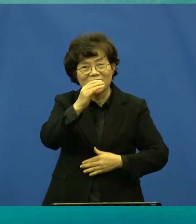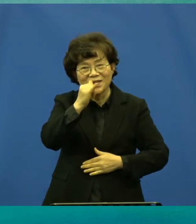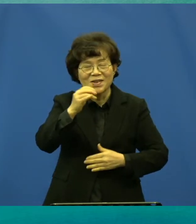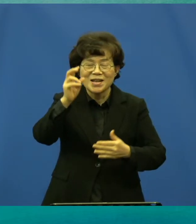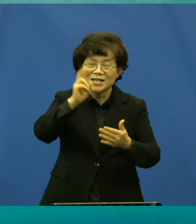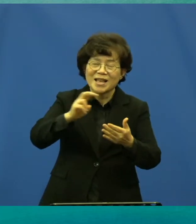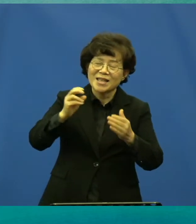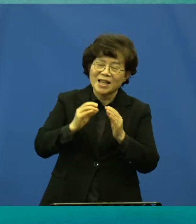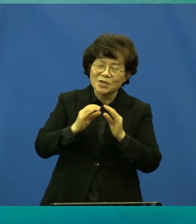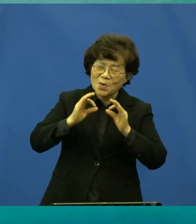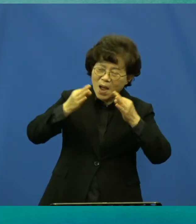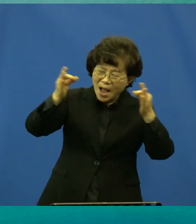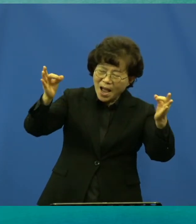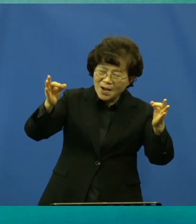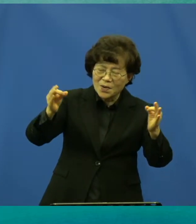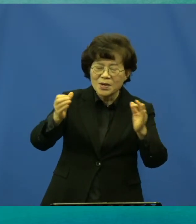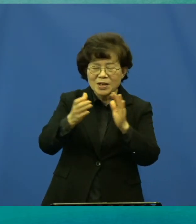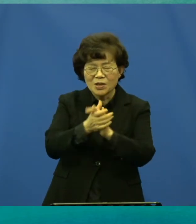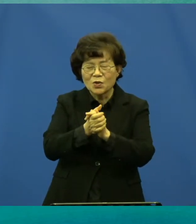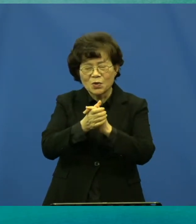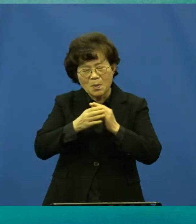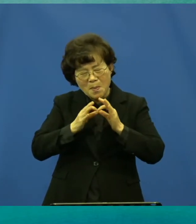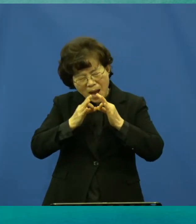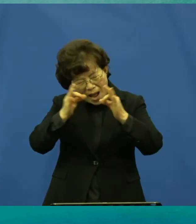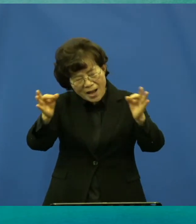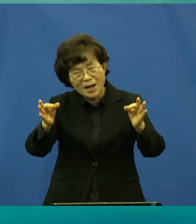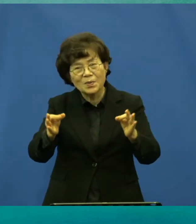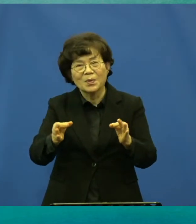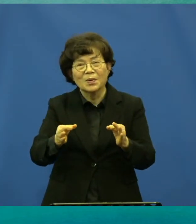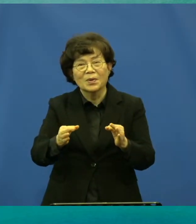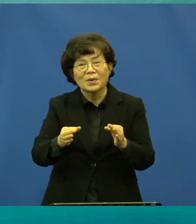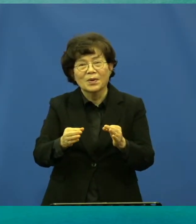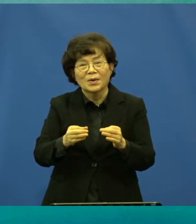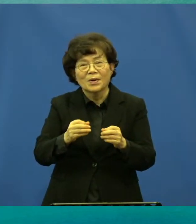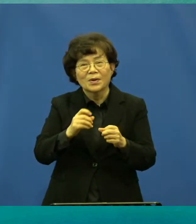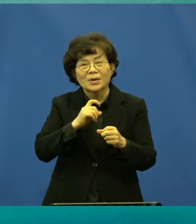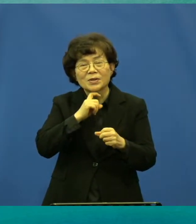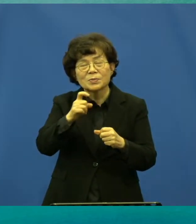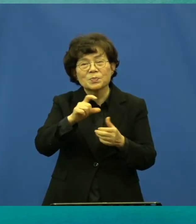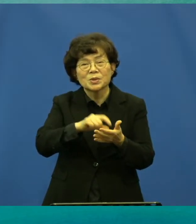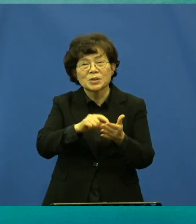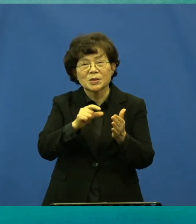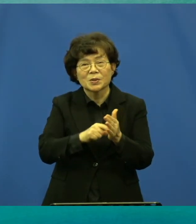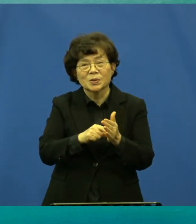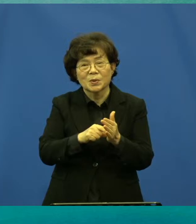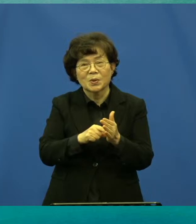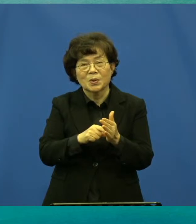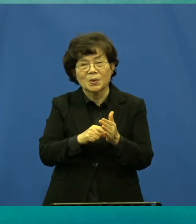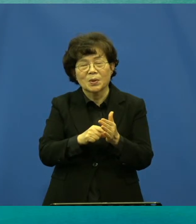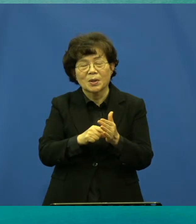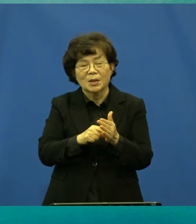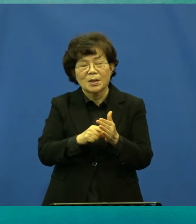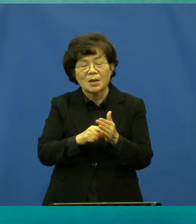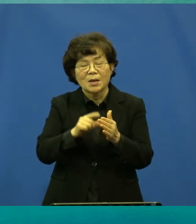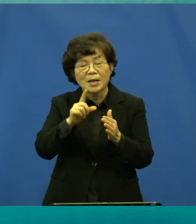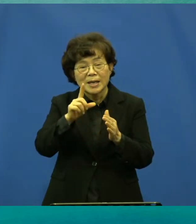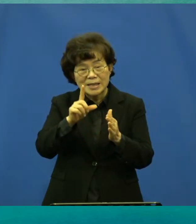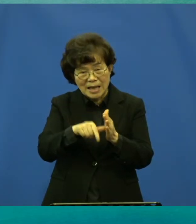하고 기도도 합심해서 하면 더 하고 조금 10분 정도 시간을 더 가진다고